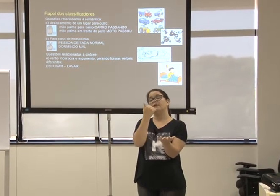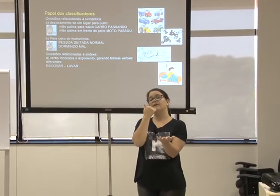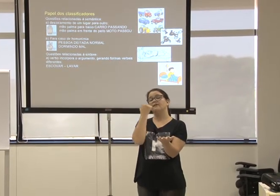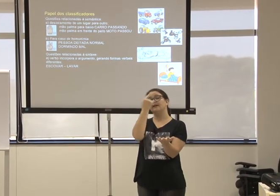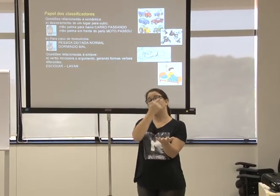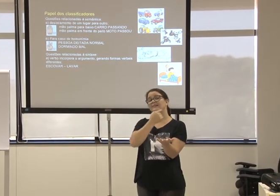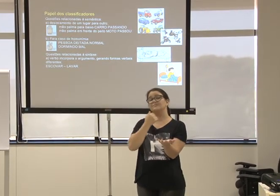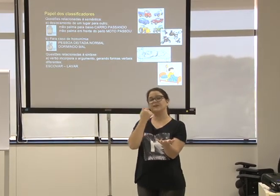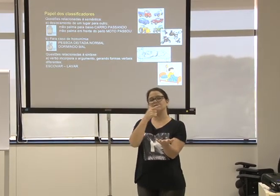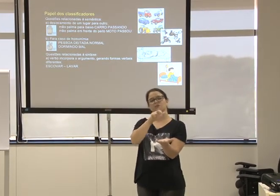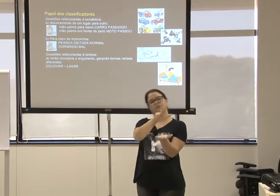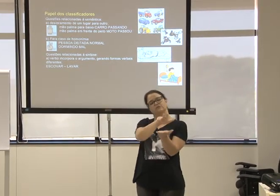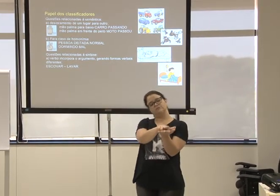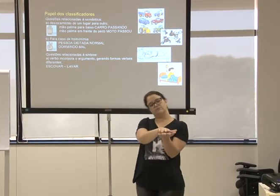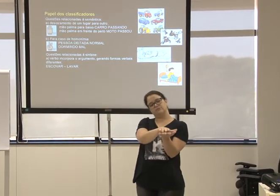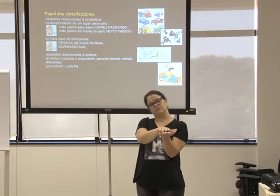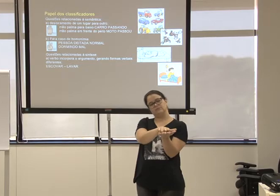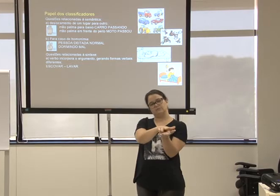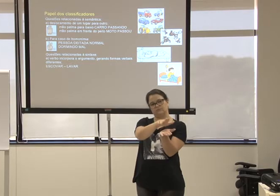E aí é a expressão, tá?